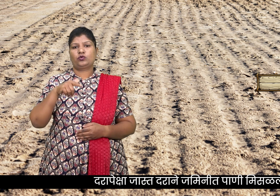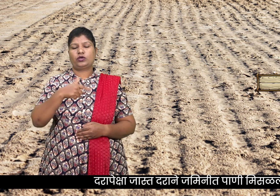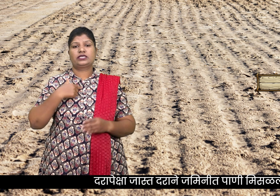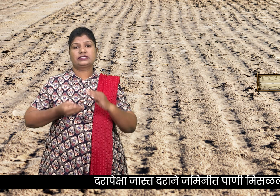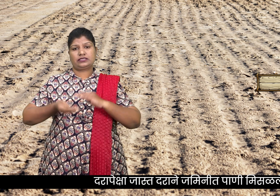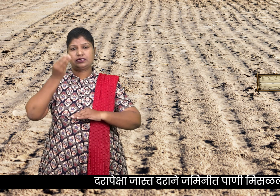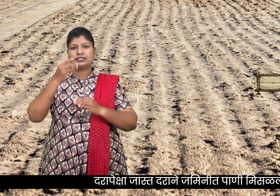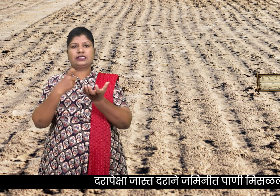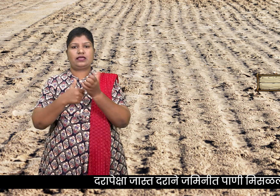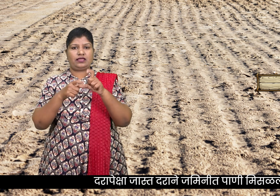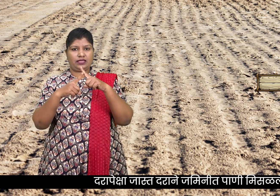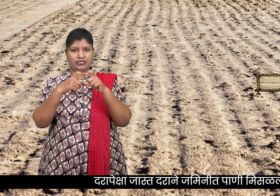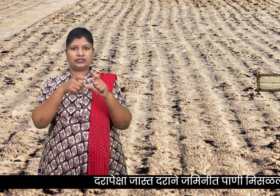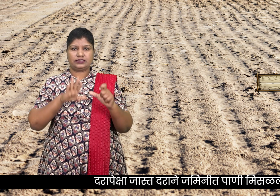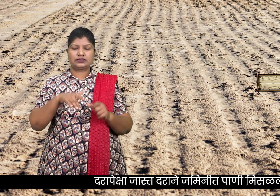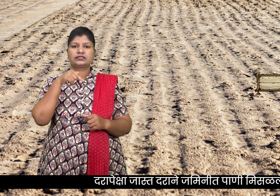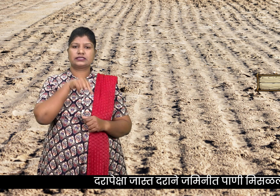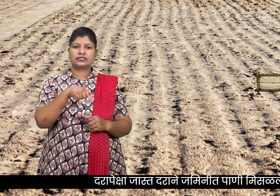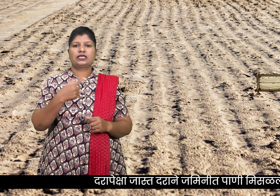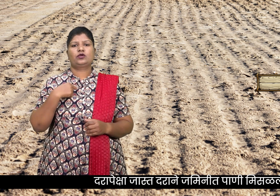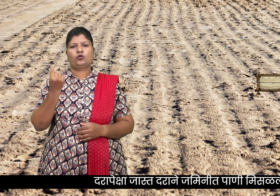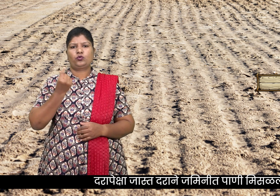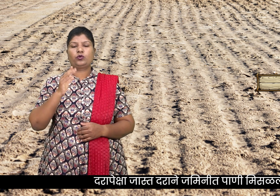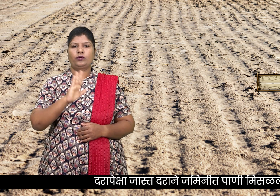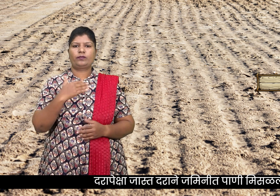दरापेक्षा जास्त दराने जमिनीत पाणी मिसळले जाते।